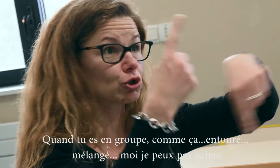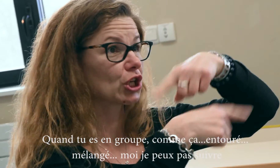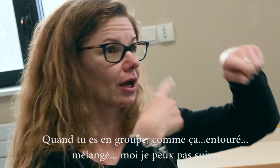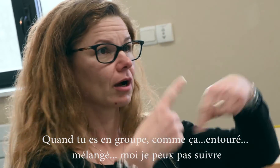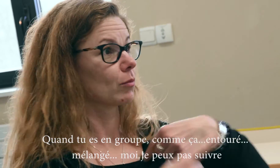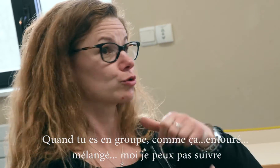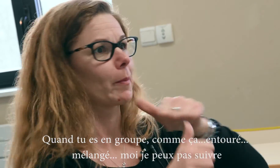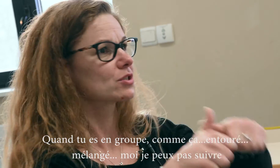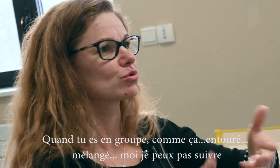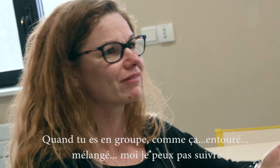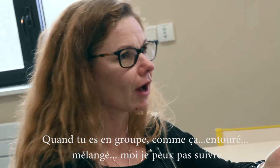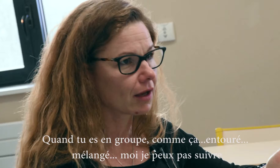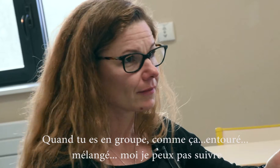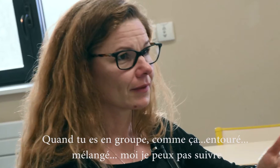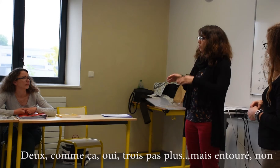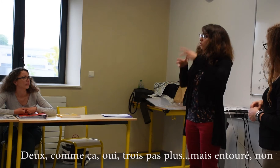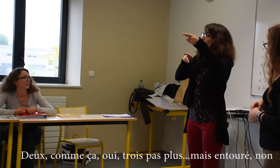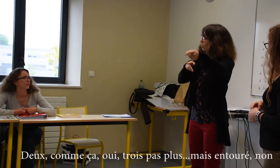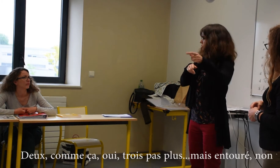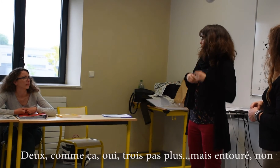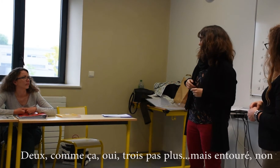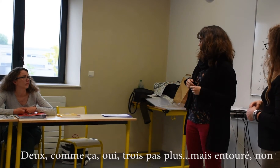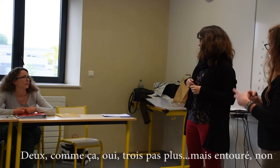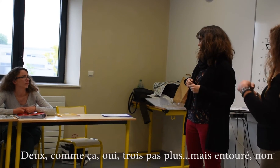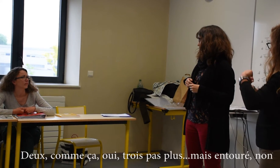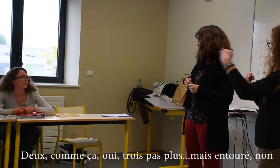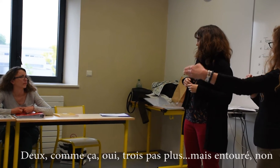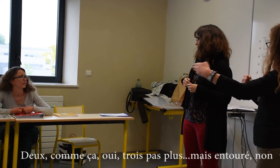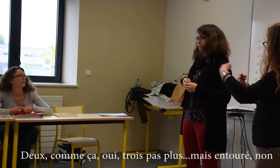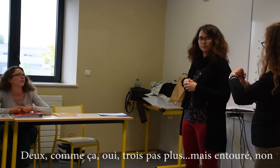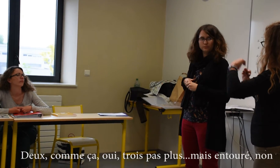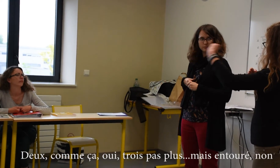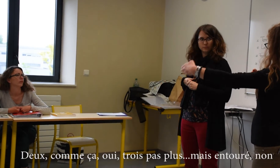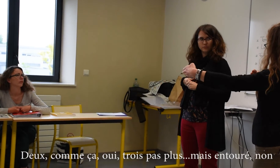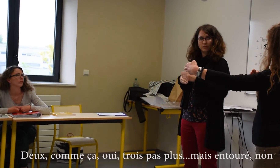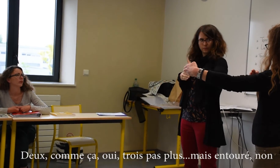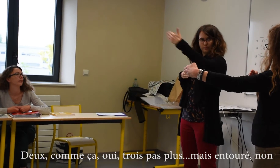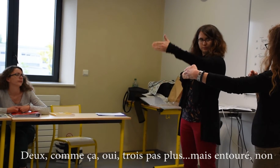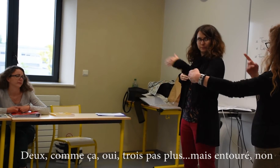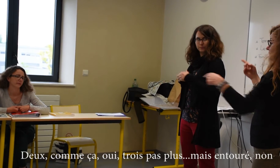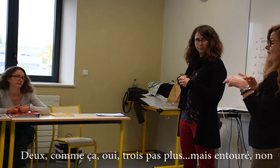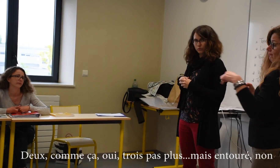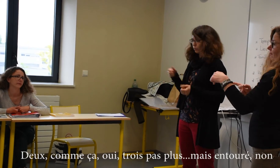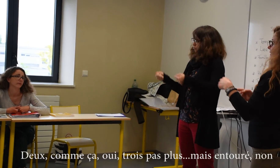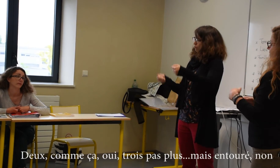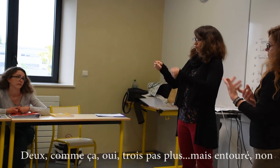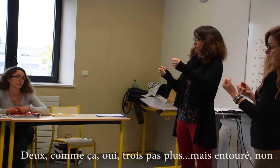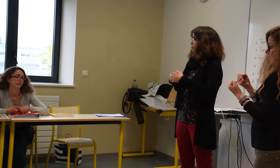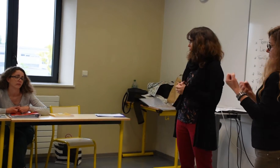mélangé, moi je ne peux pas suivre. Deux, comme ça, oui, trois, pas plus, mais entouré, je